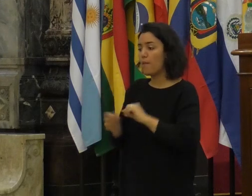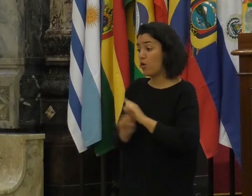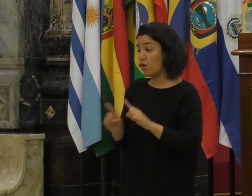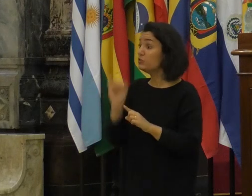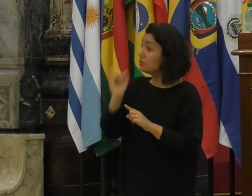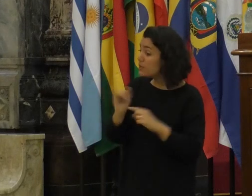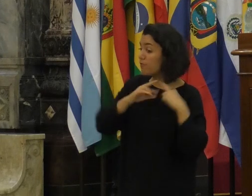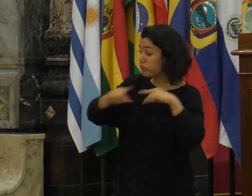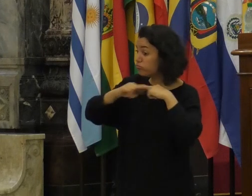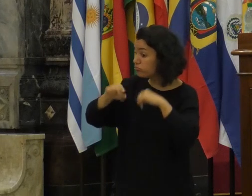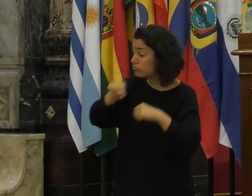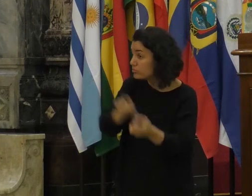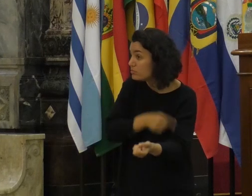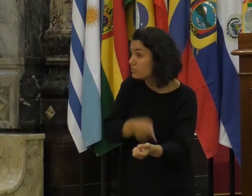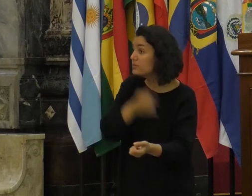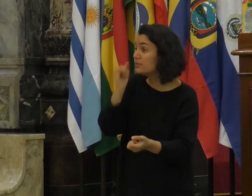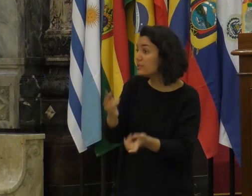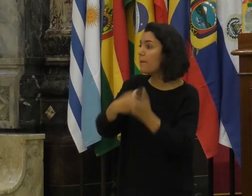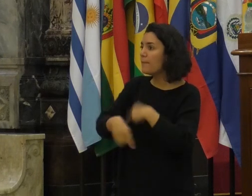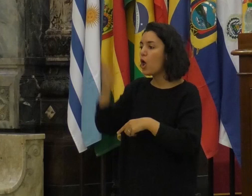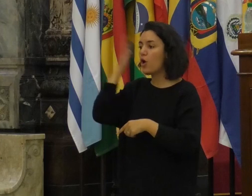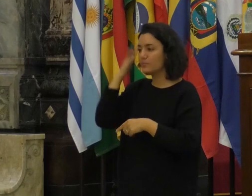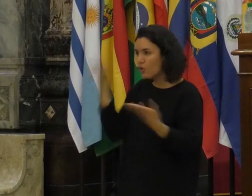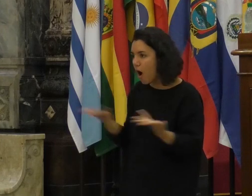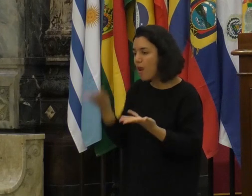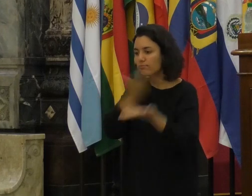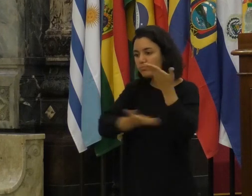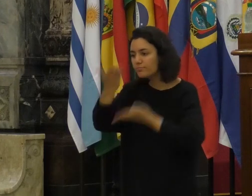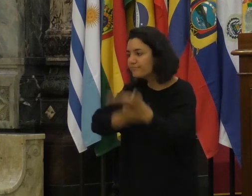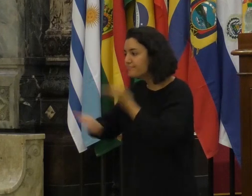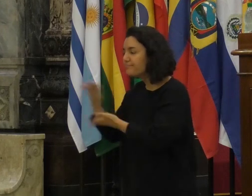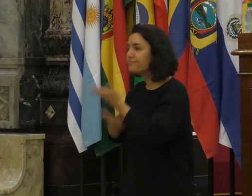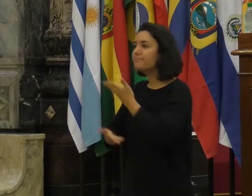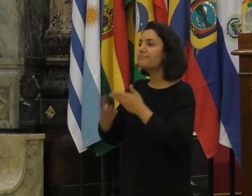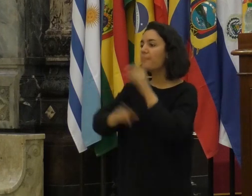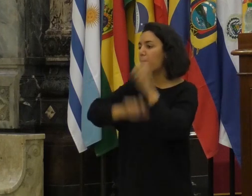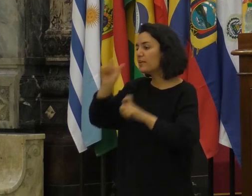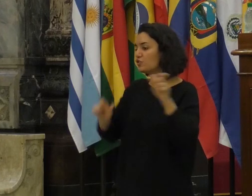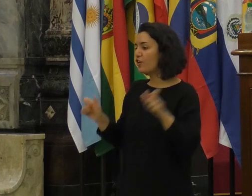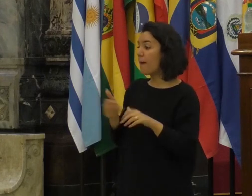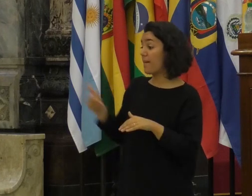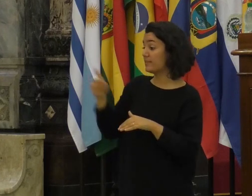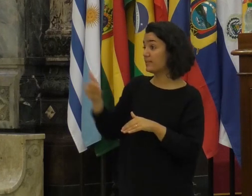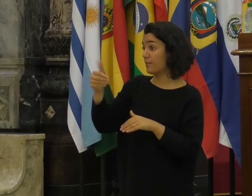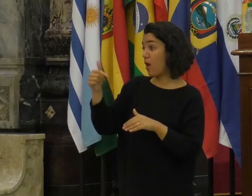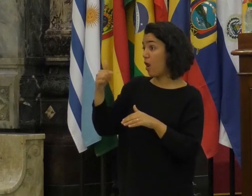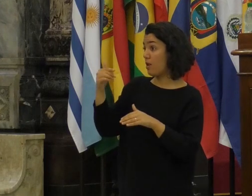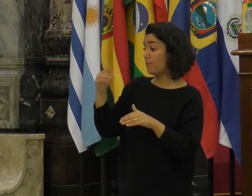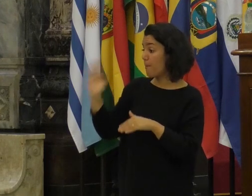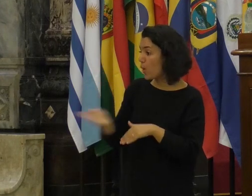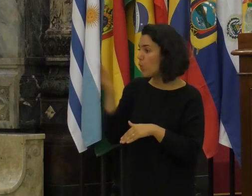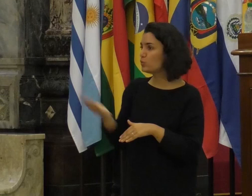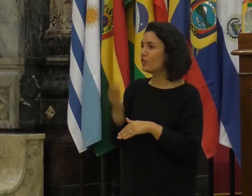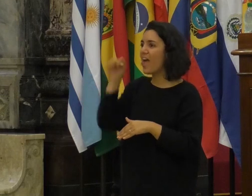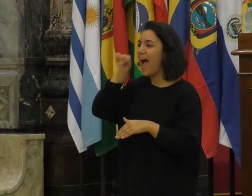pierde, sino que el conocimiento se comparte también entre los que han participado en su producción en la medida que